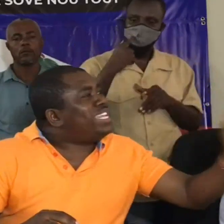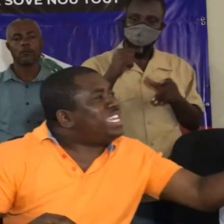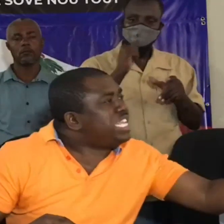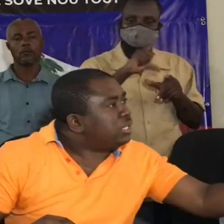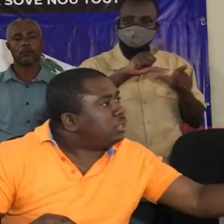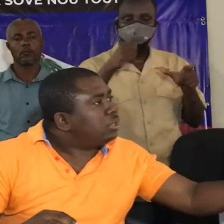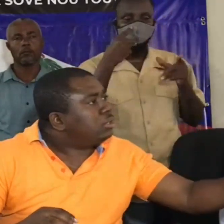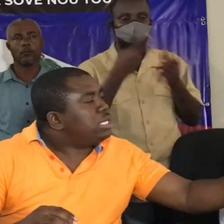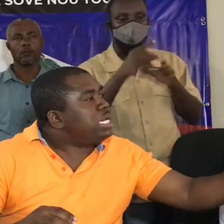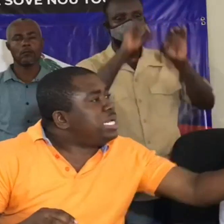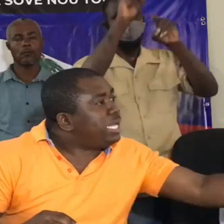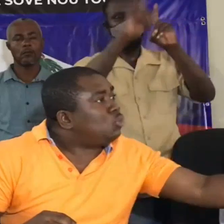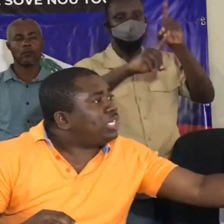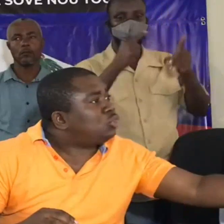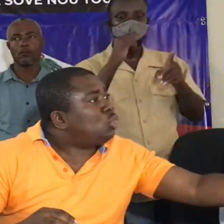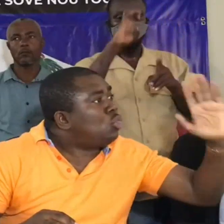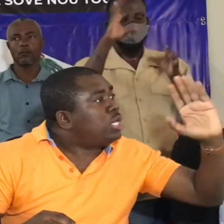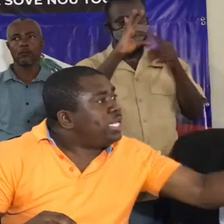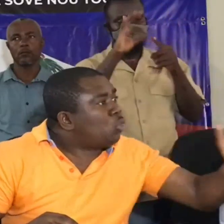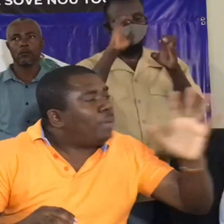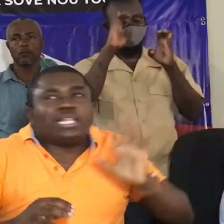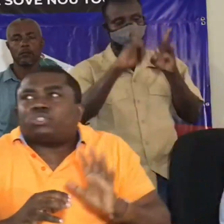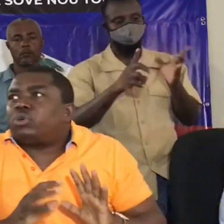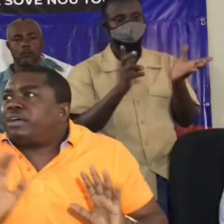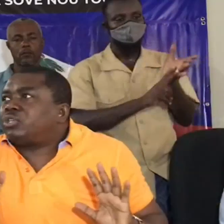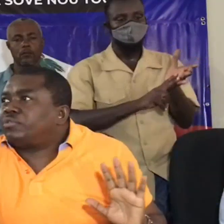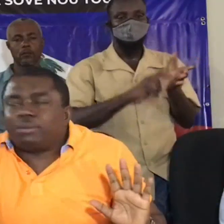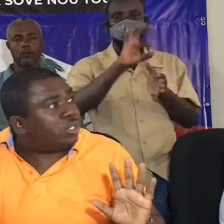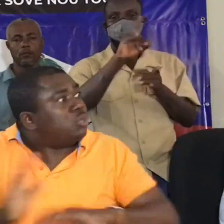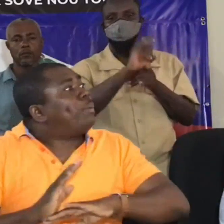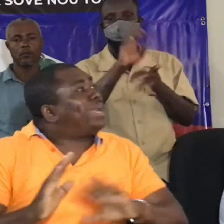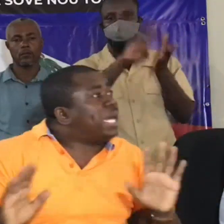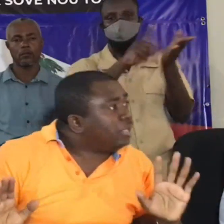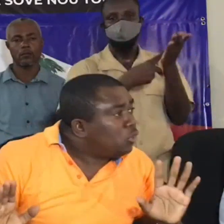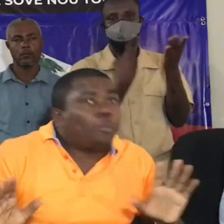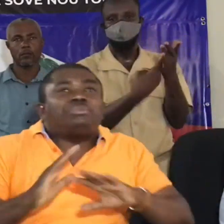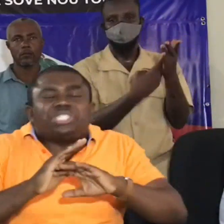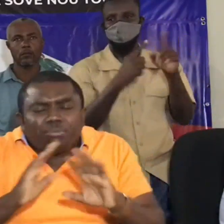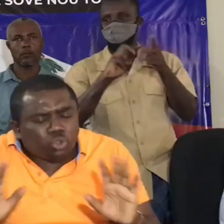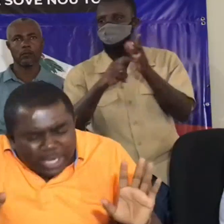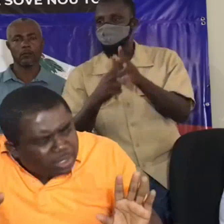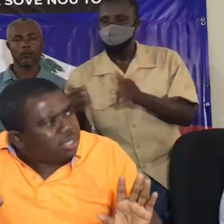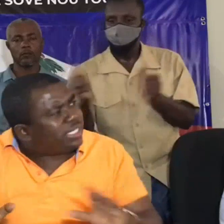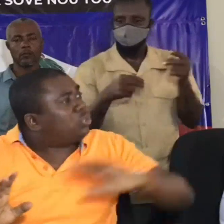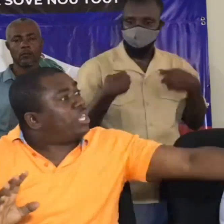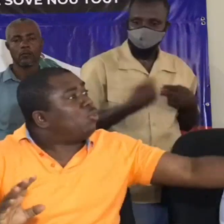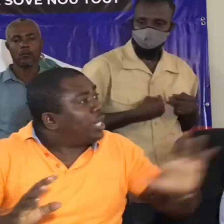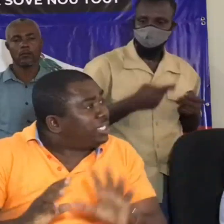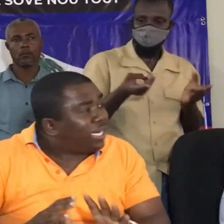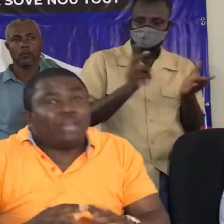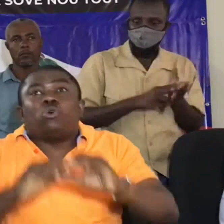le ni-ni. Ni négociation, ni cohabitation avec Jovenel Moïse. Nous ne pouvons pas là-dedans. Nous ne pouvons jamais joindre le